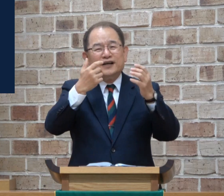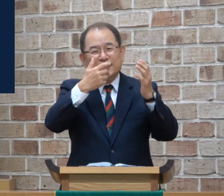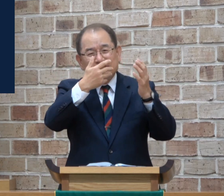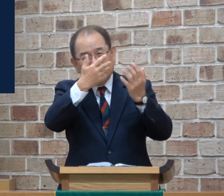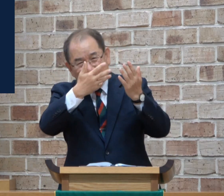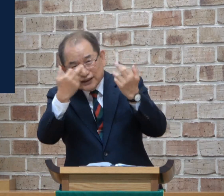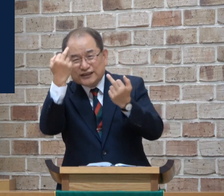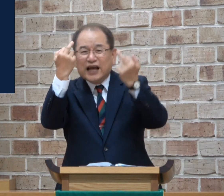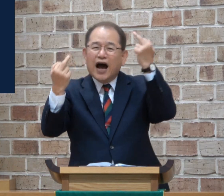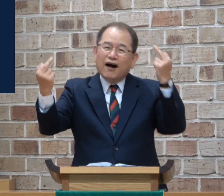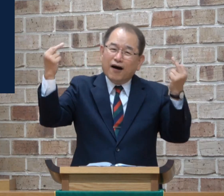우리나라의 모습입니다.